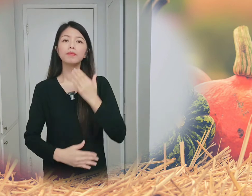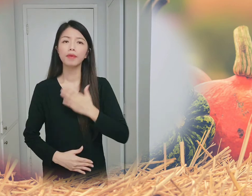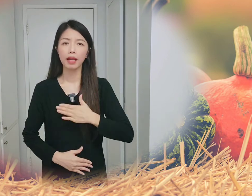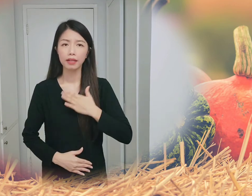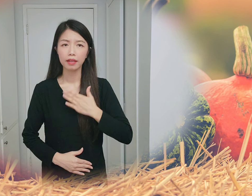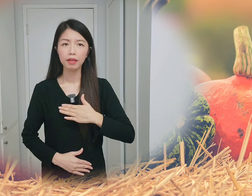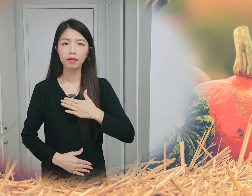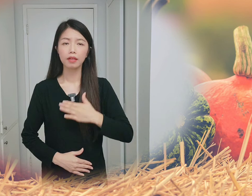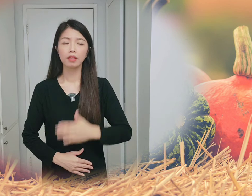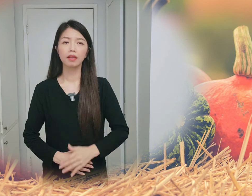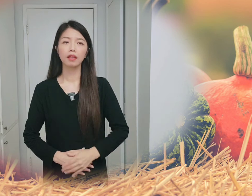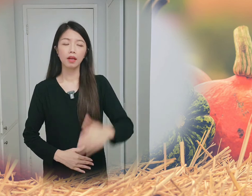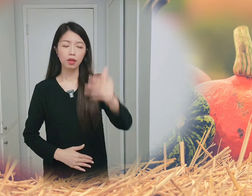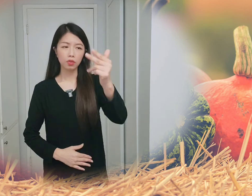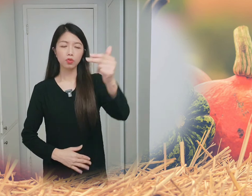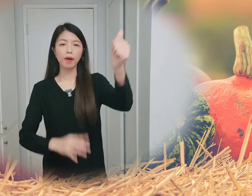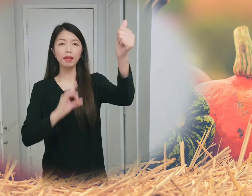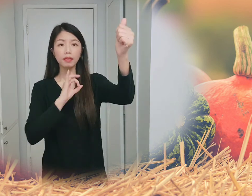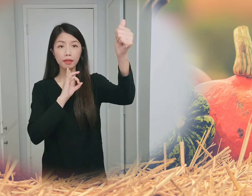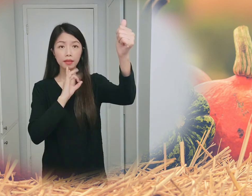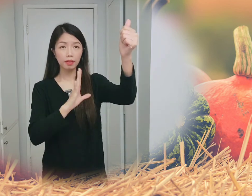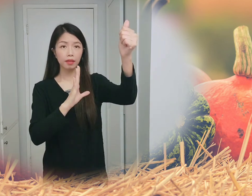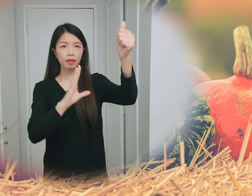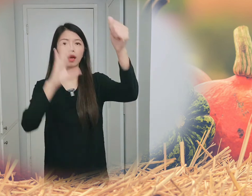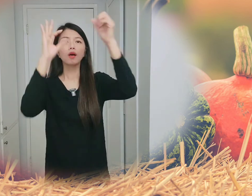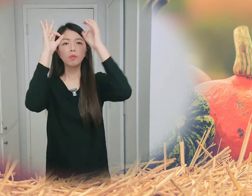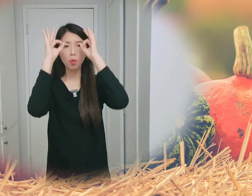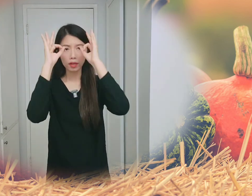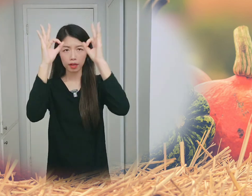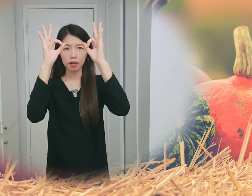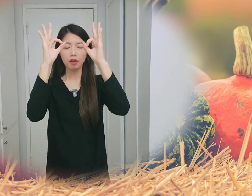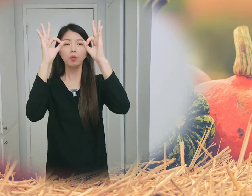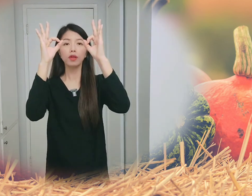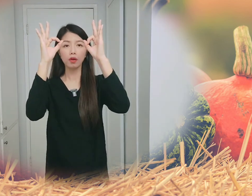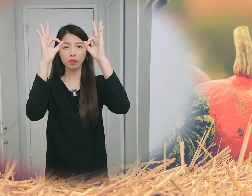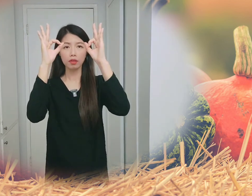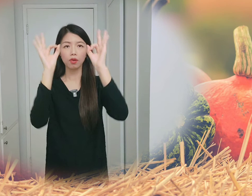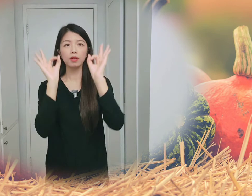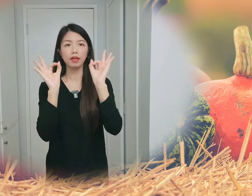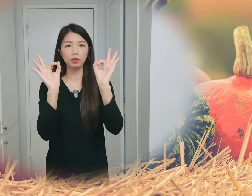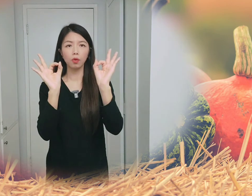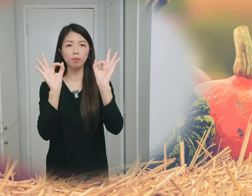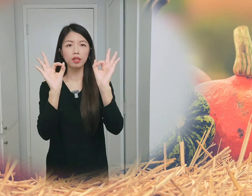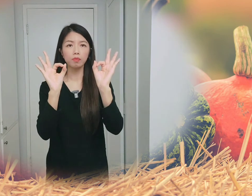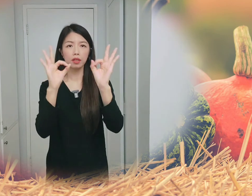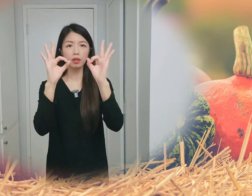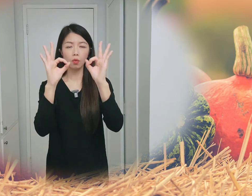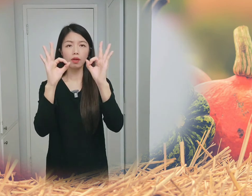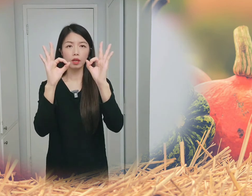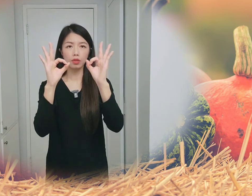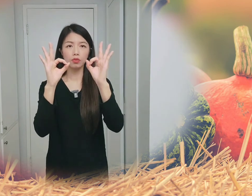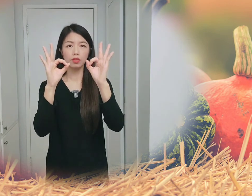주님 알기를 주만 보기를, 보다라고 하는 뜻의 수어는 양손